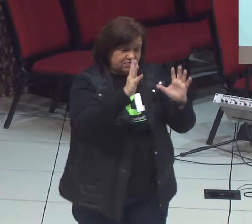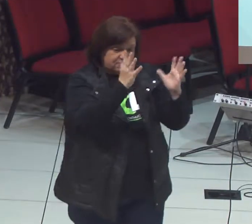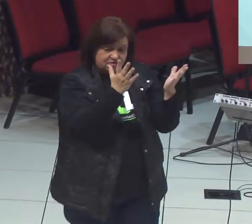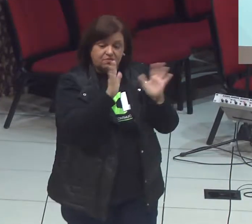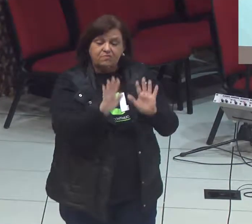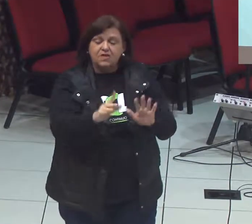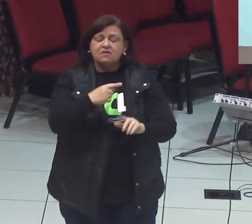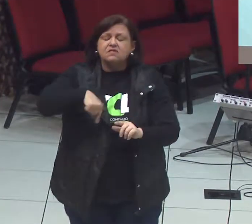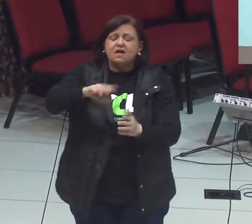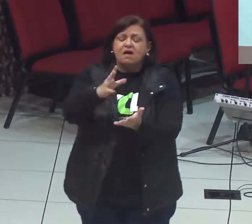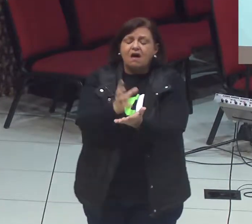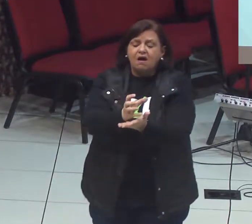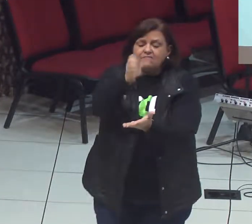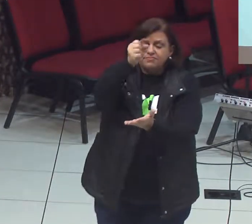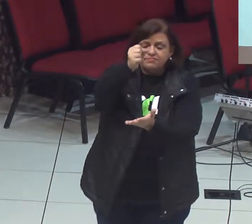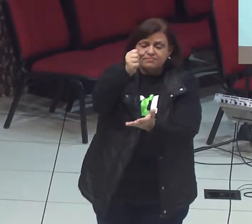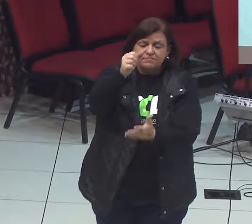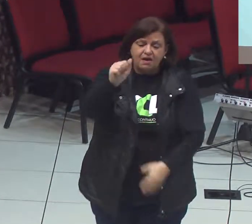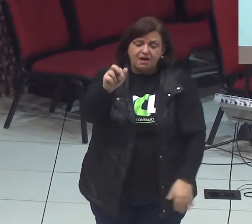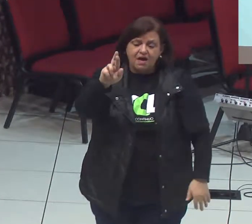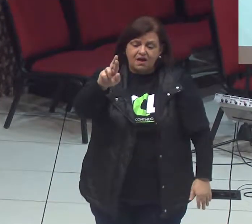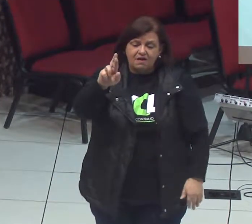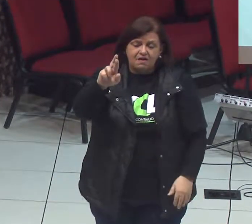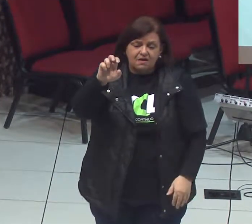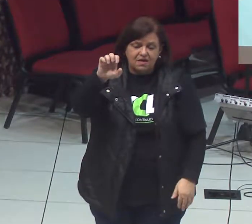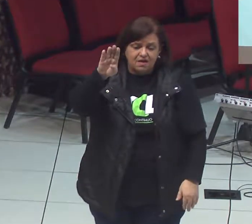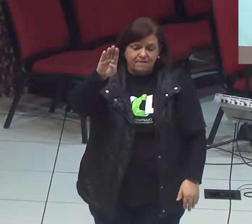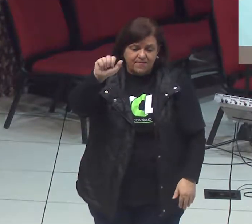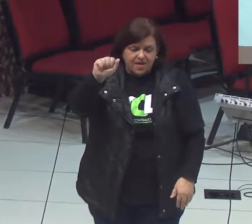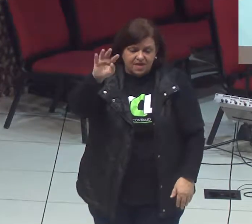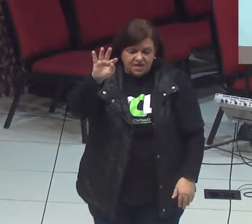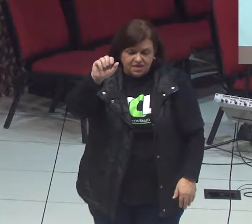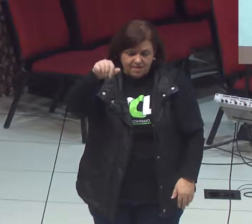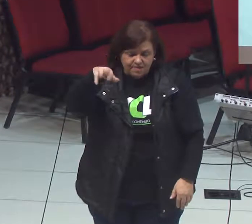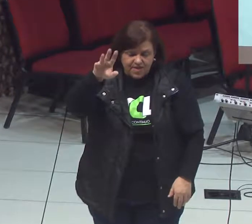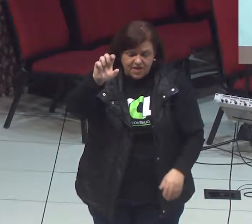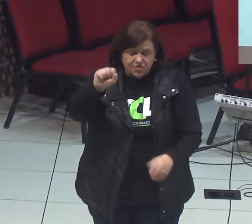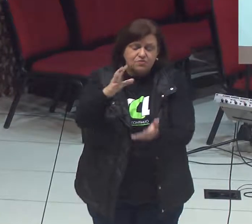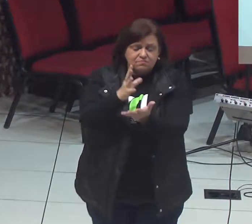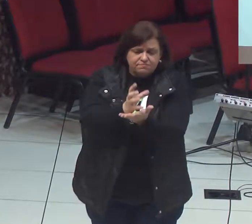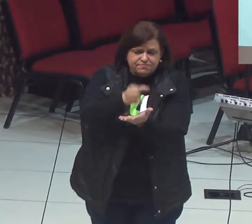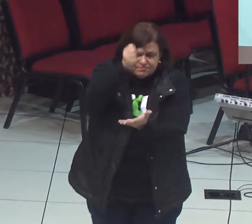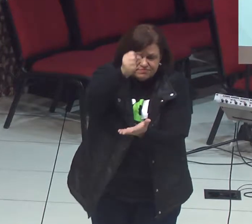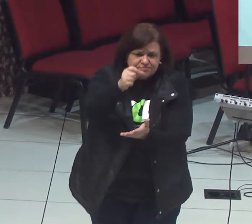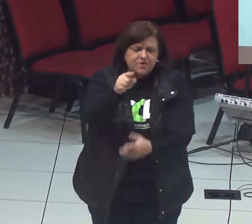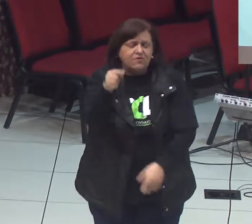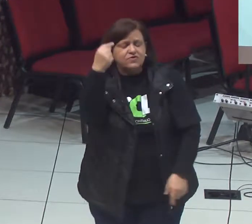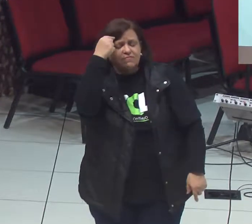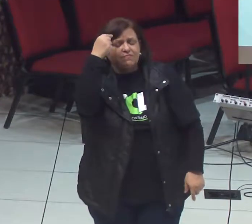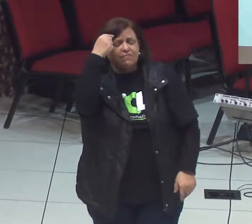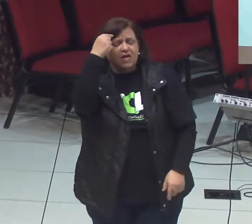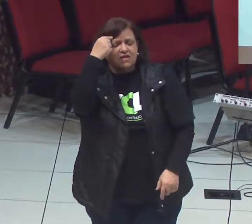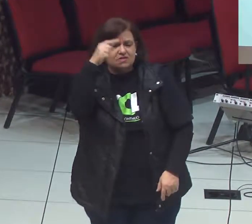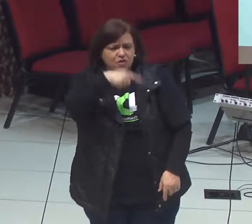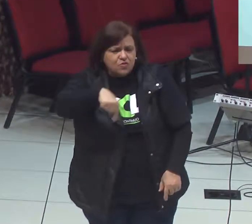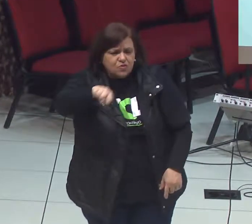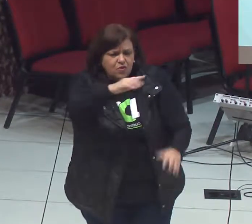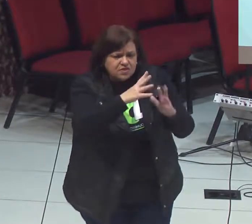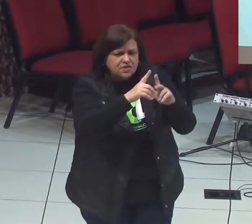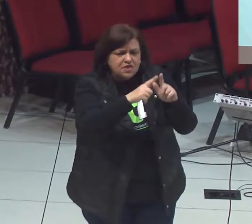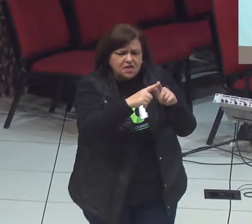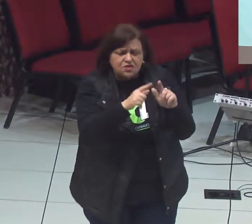relação à nossa vida, o que você imagina? Estaria a igreja sujeita a riscos